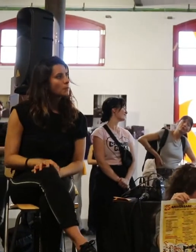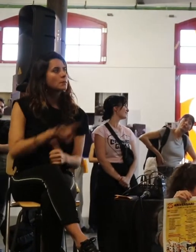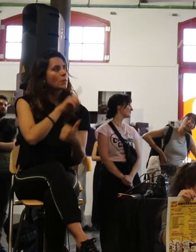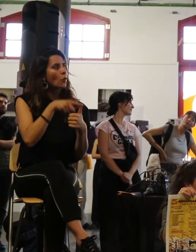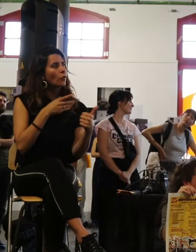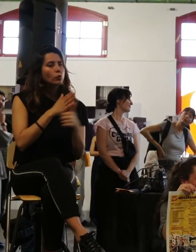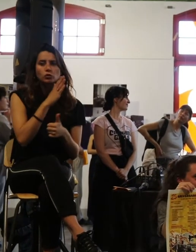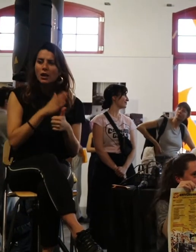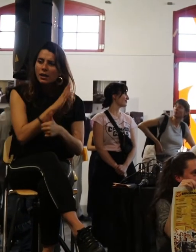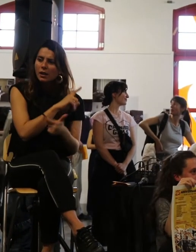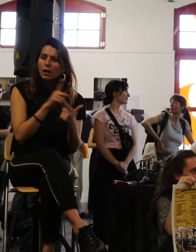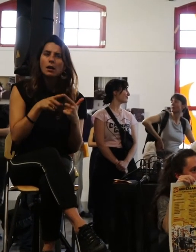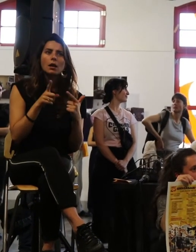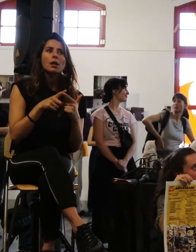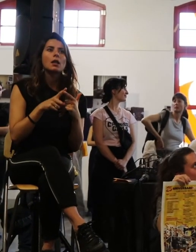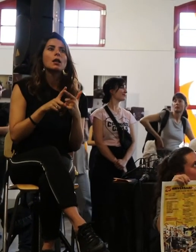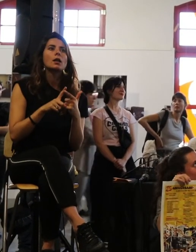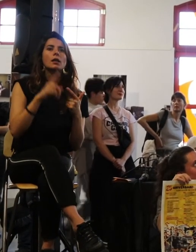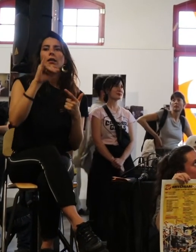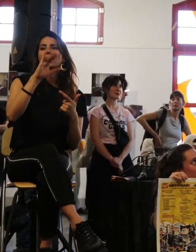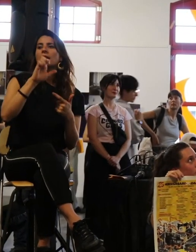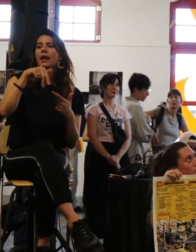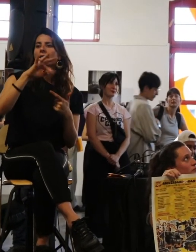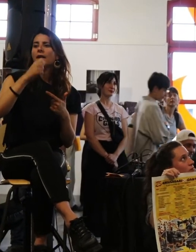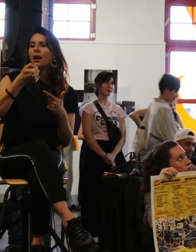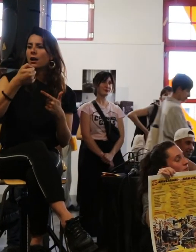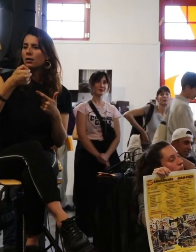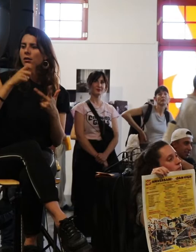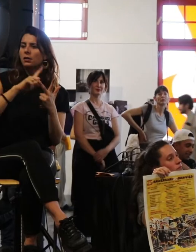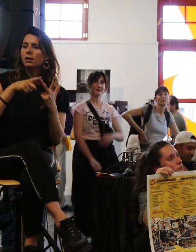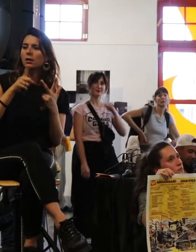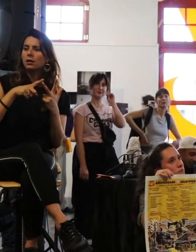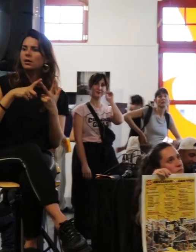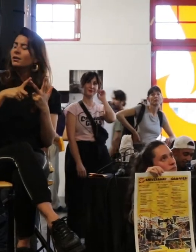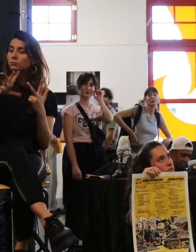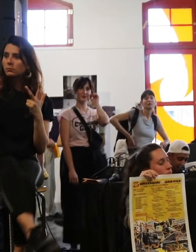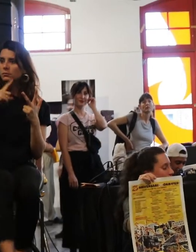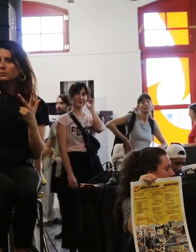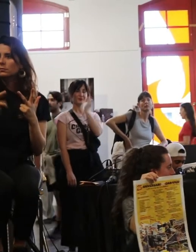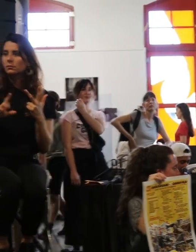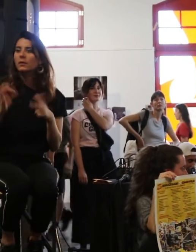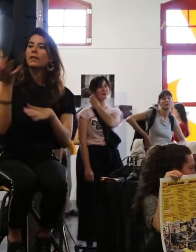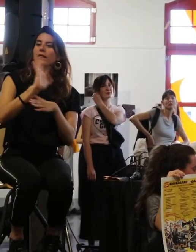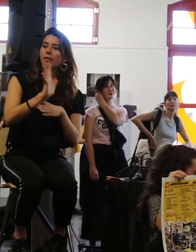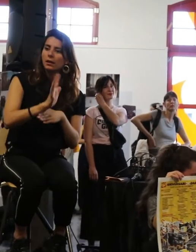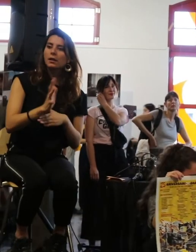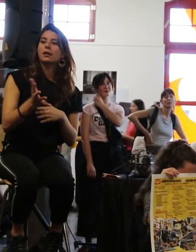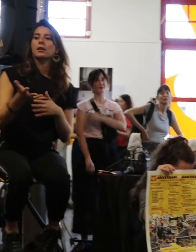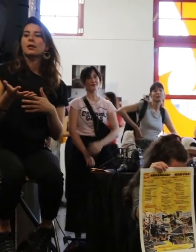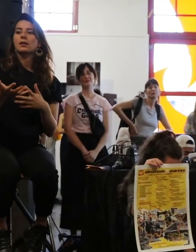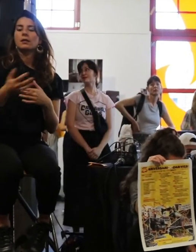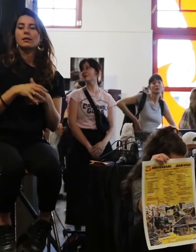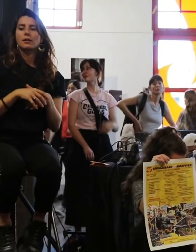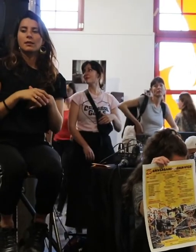fustería, pasaremos por la cinética, pasaremos por el banco expropiado, pasaremos por la base,